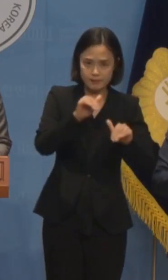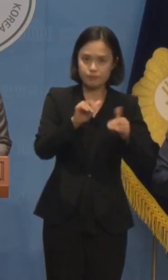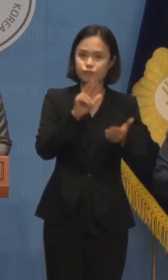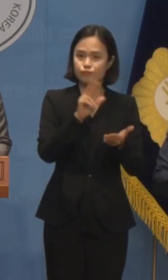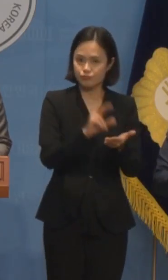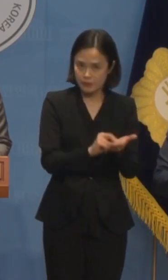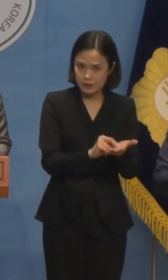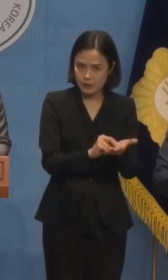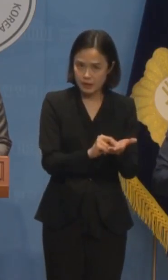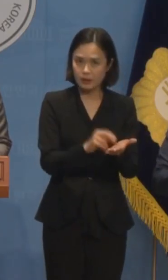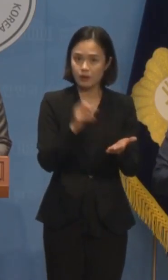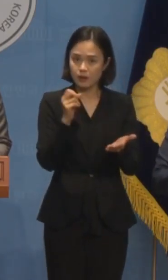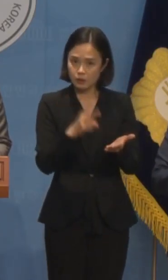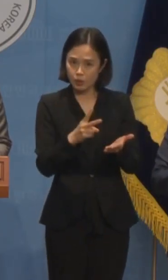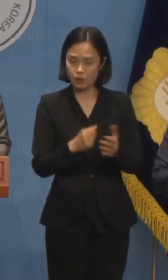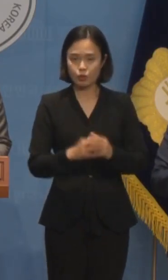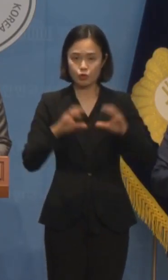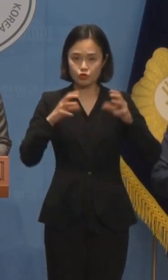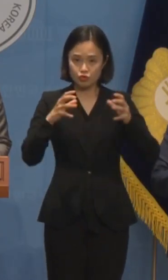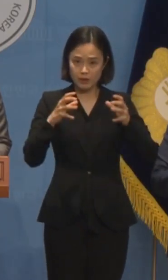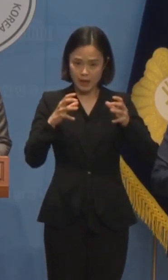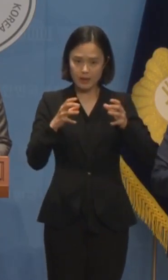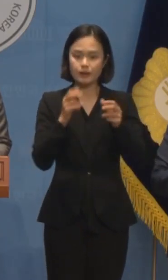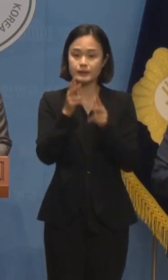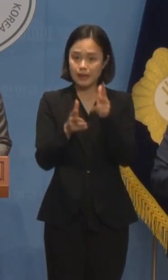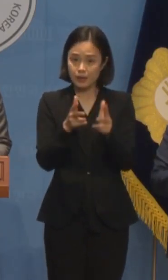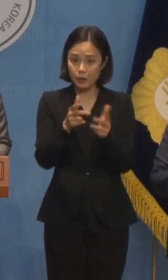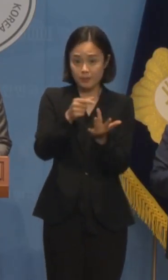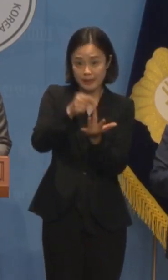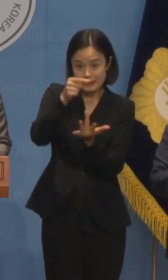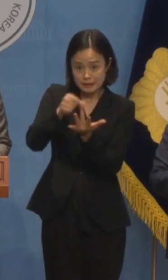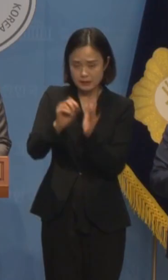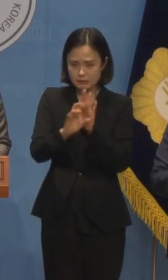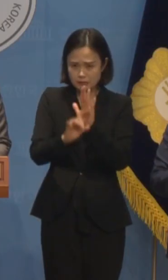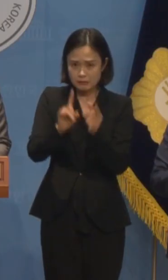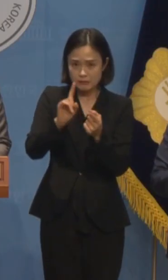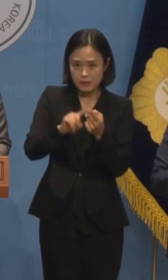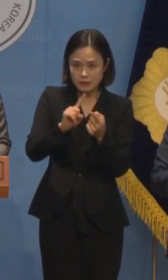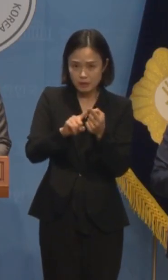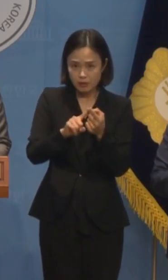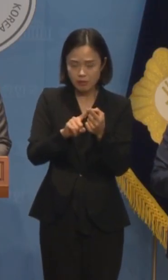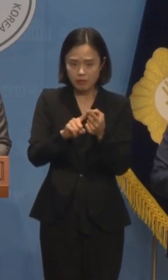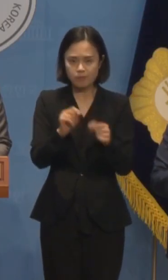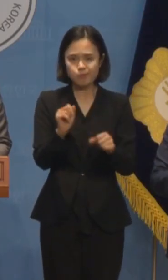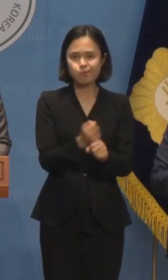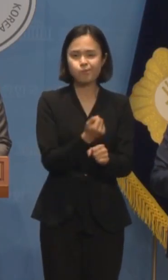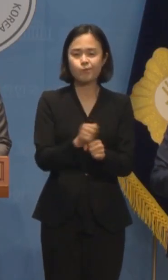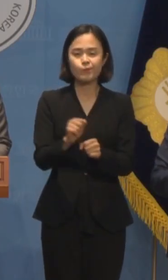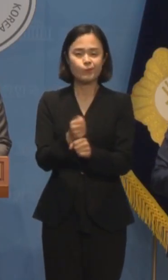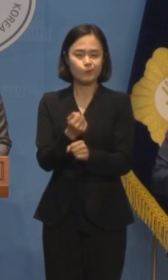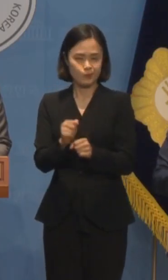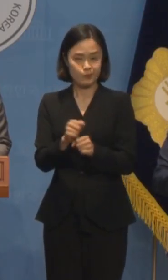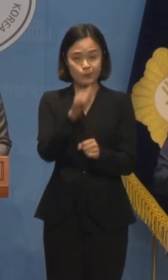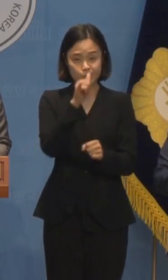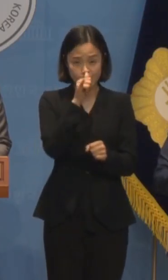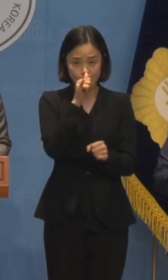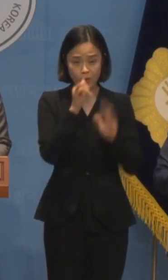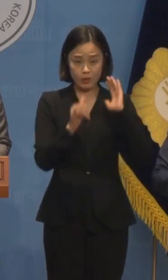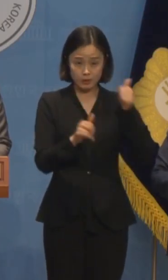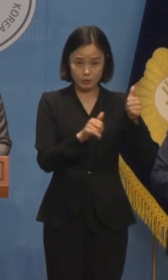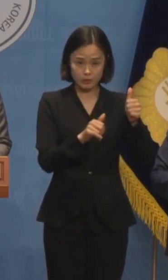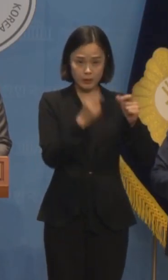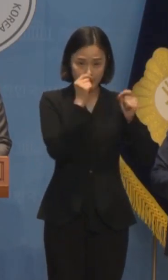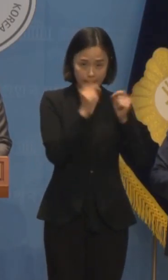창원 국가첨단산업단지 선정 등 국정 개입까지 그동안 실질적인 대통령은 비선실세